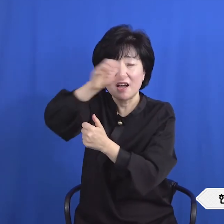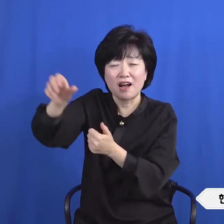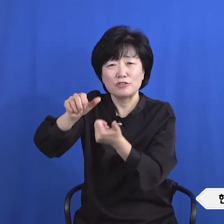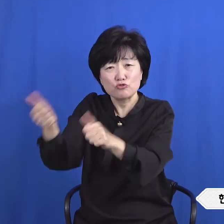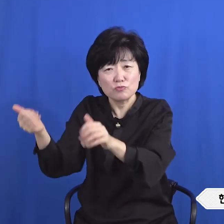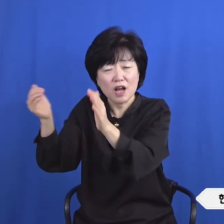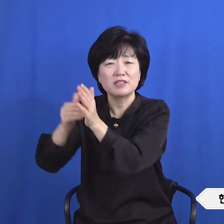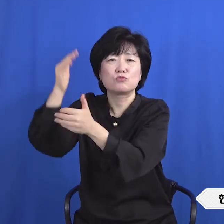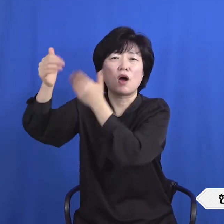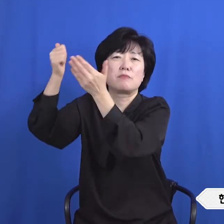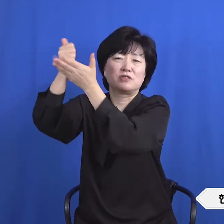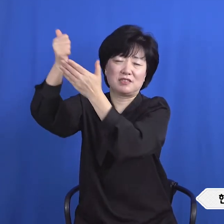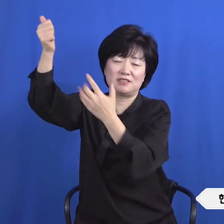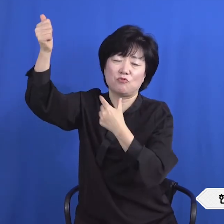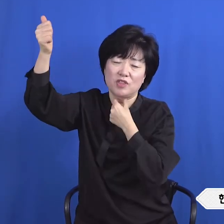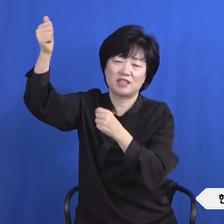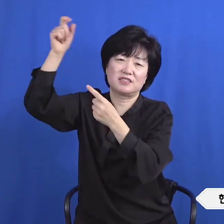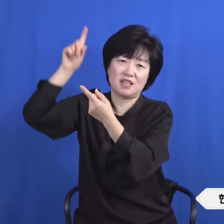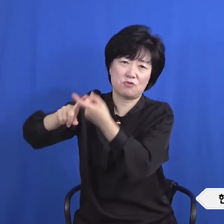하셨습니다.